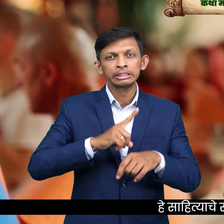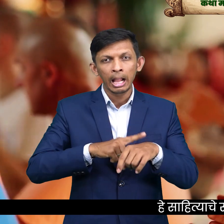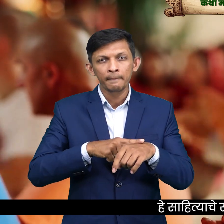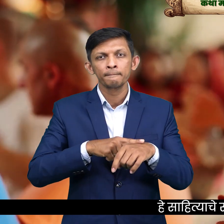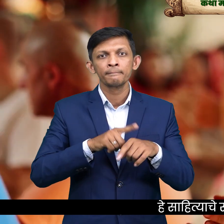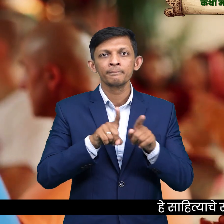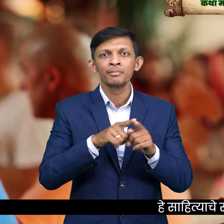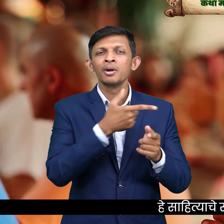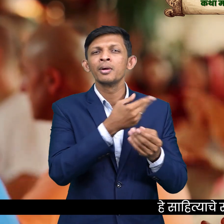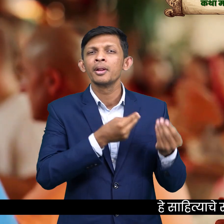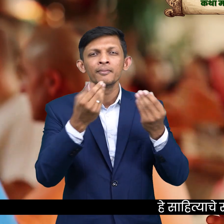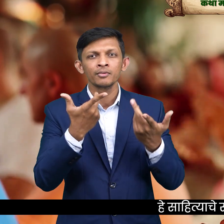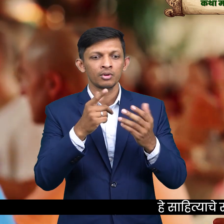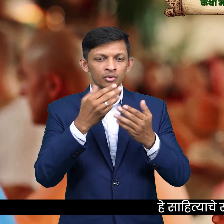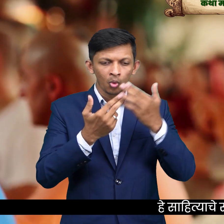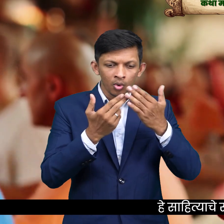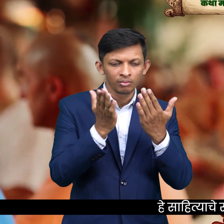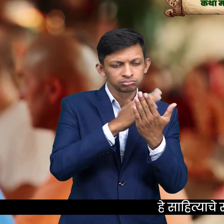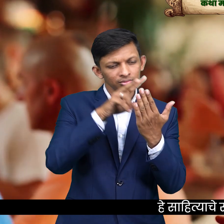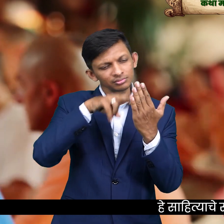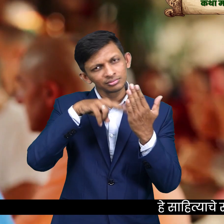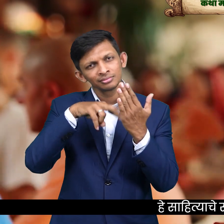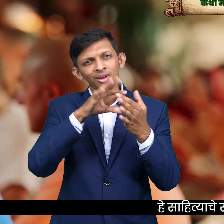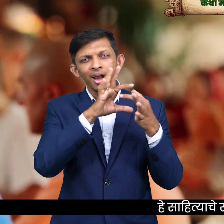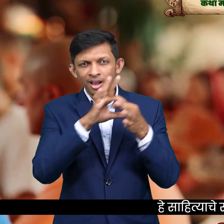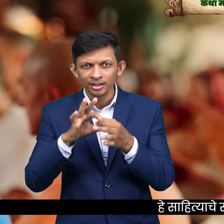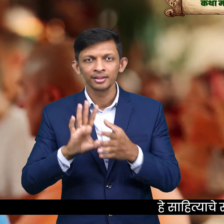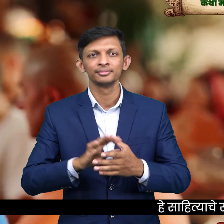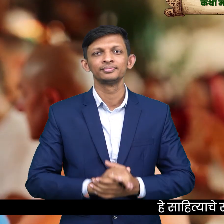हे साहित्याचे सर्वात जुने रूप होते.